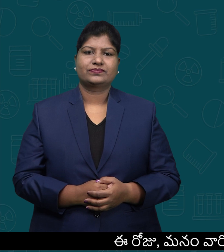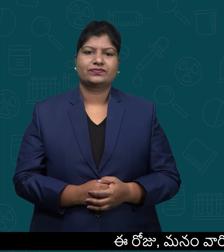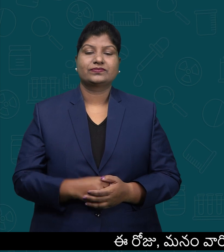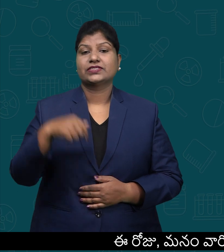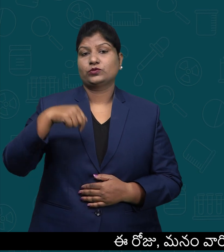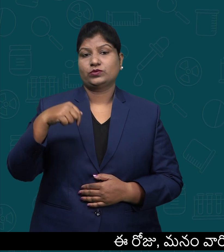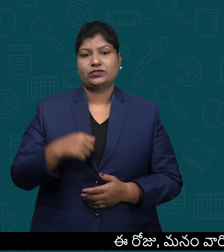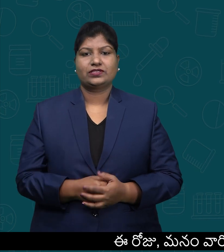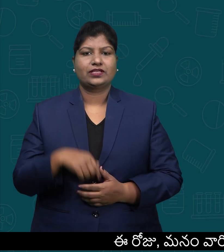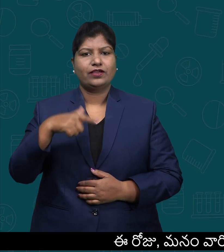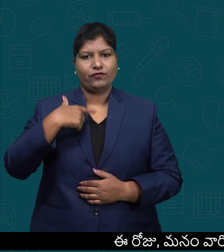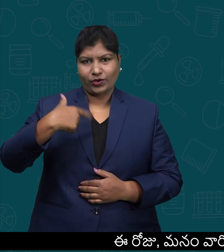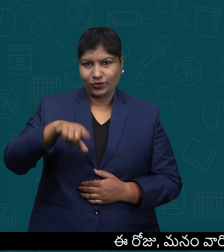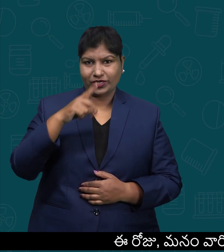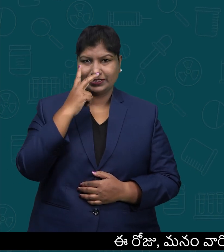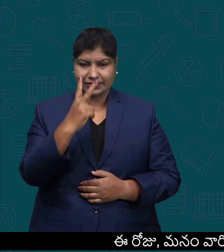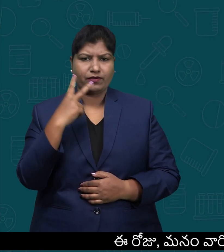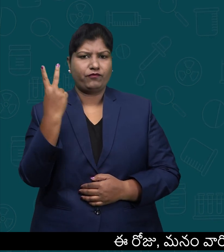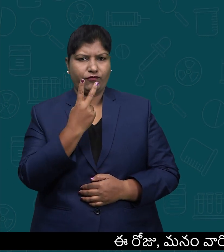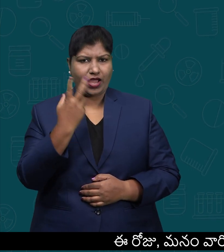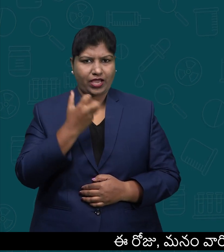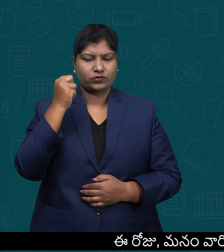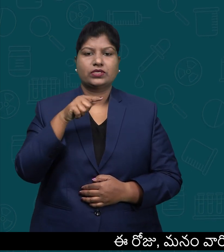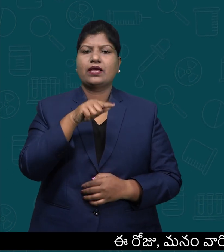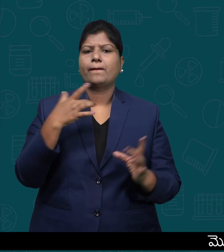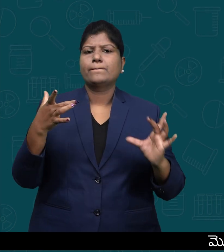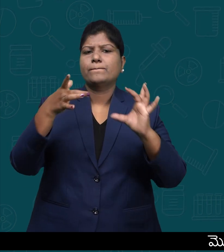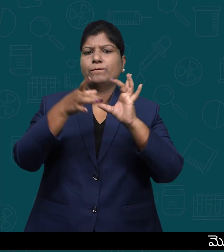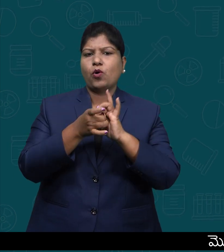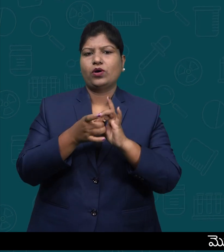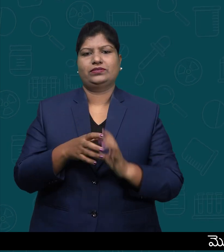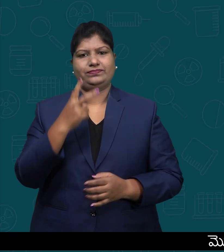ఈరోజు మనం వాటి బంధాన్ని కనుగొనబోతున్నాము. మొదలు పెడదాం.